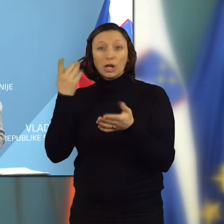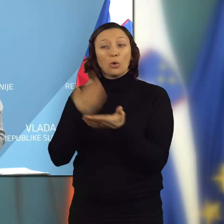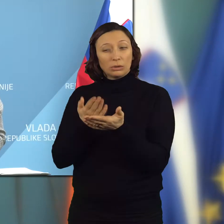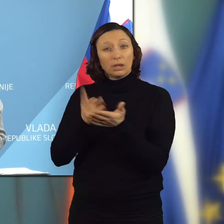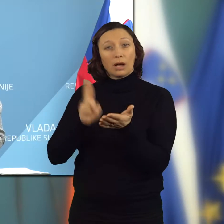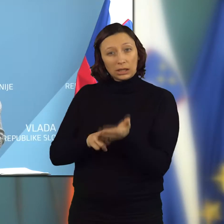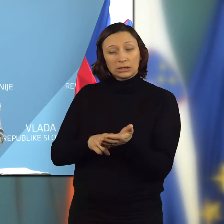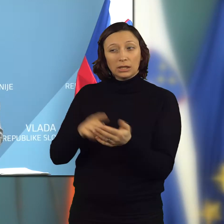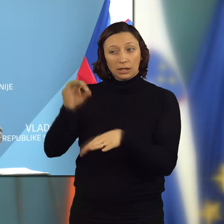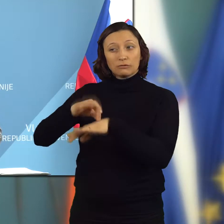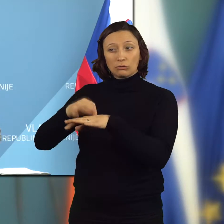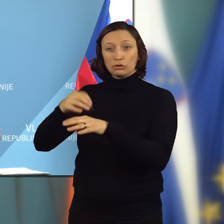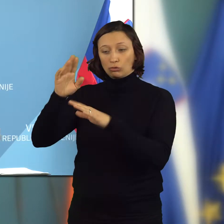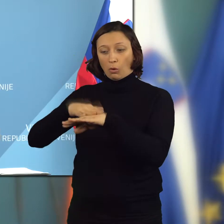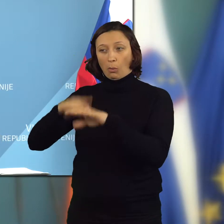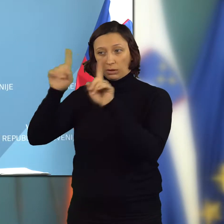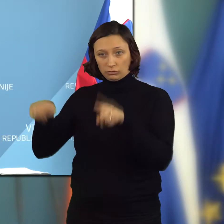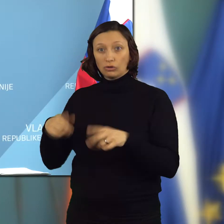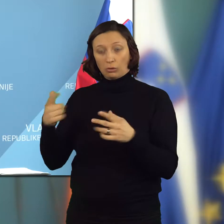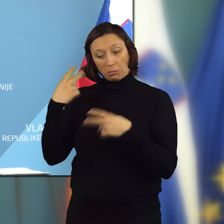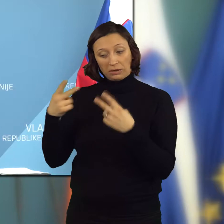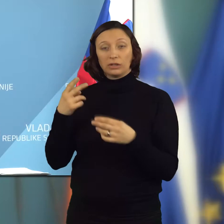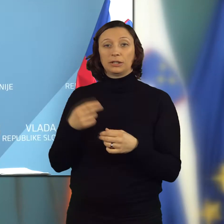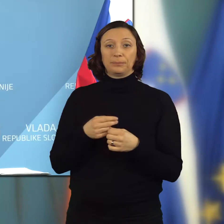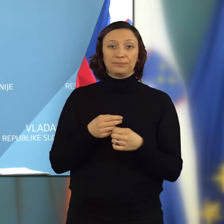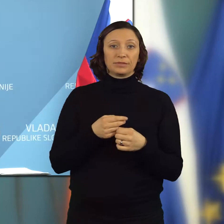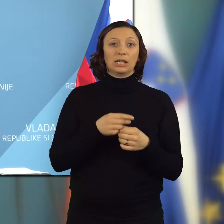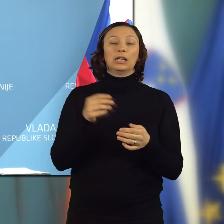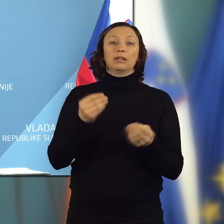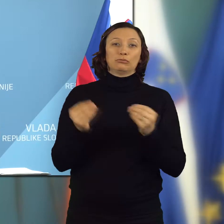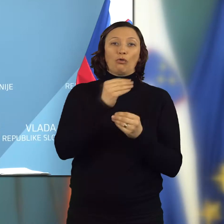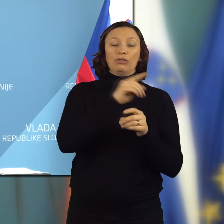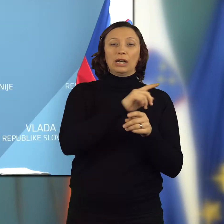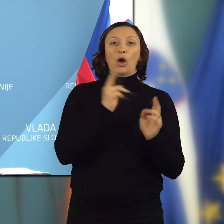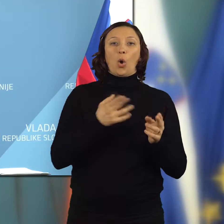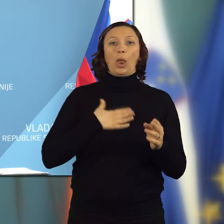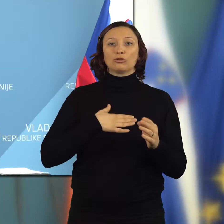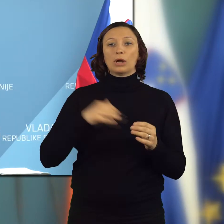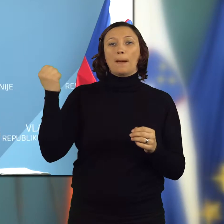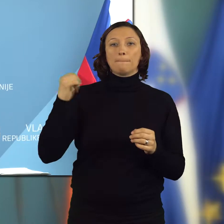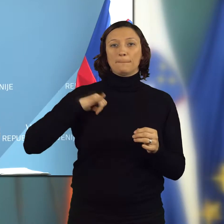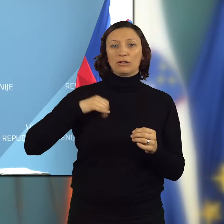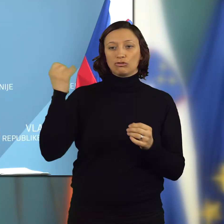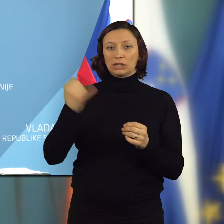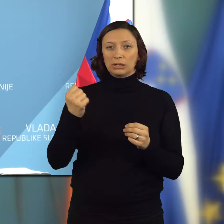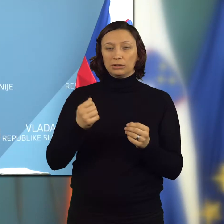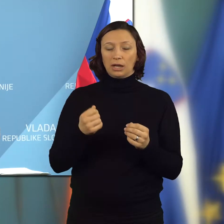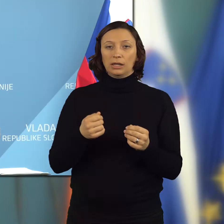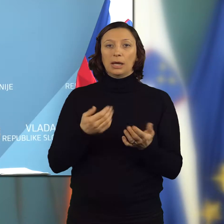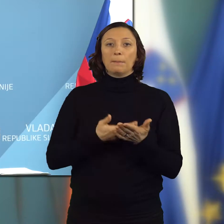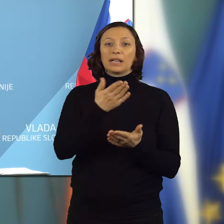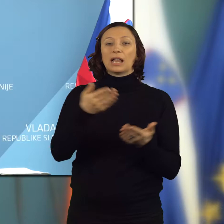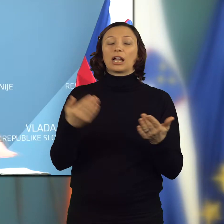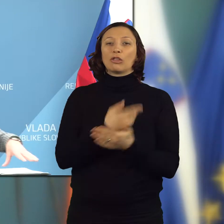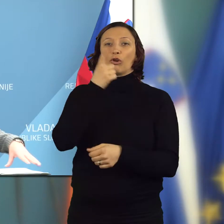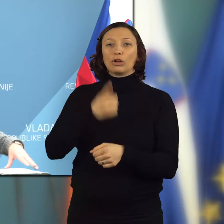preverjanja utemeljenosti zdravniških opravičil. Novela olajšuje pregon bančnega kriminala.